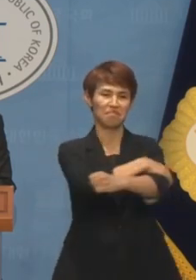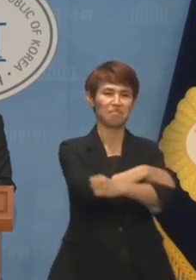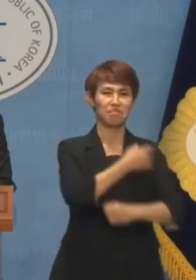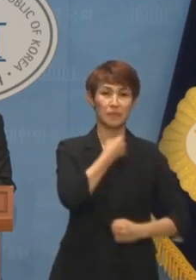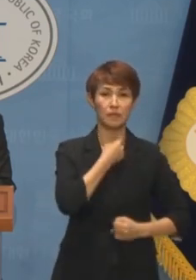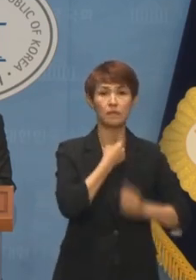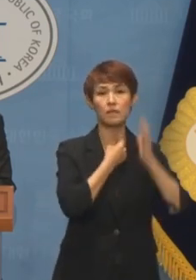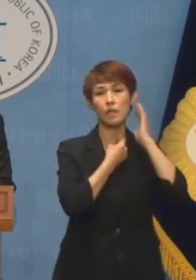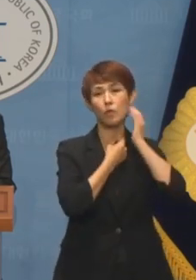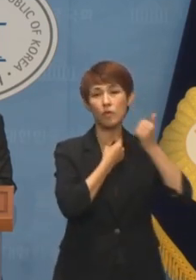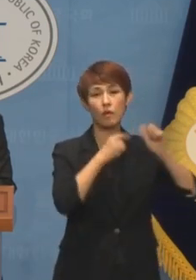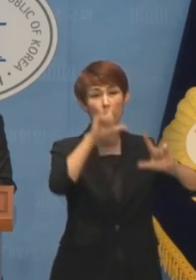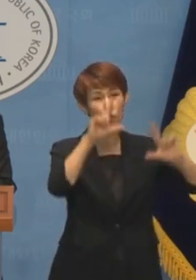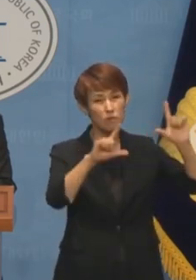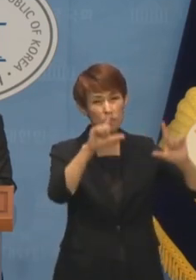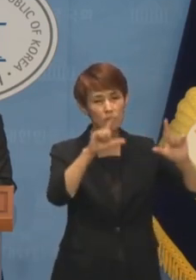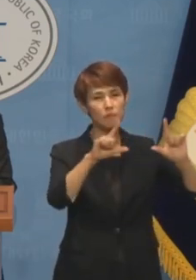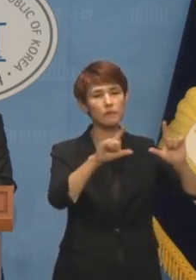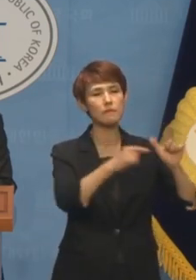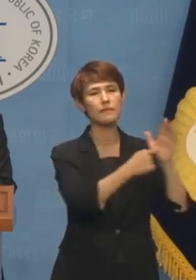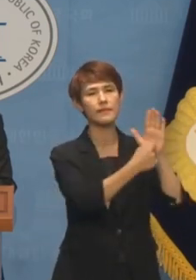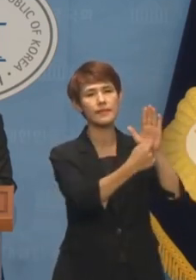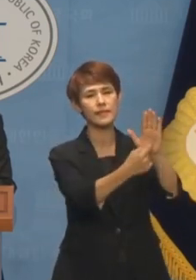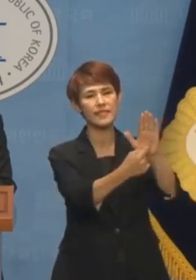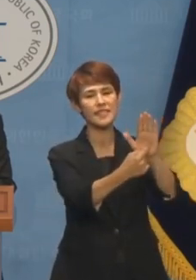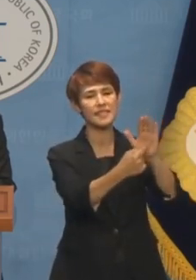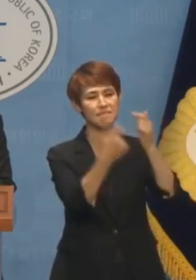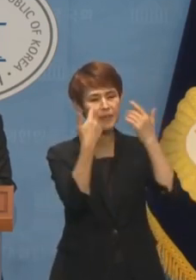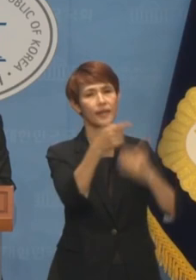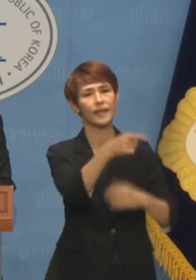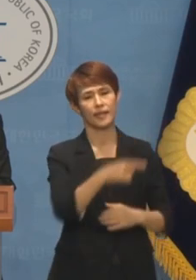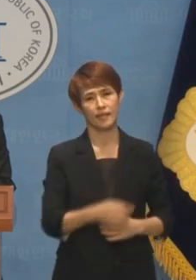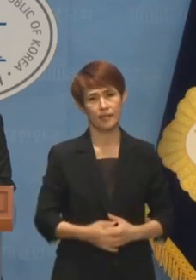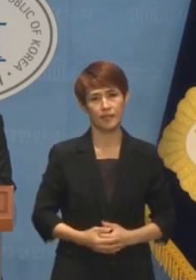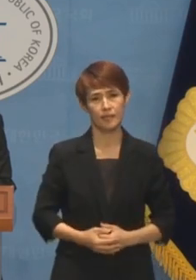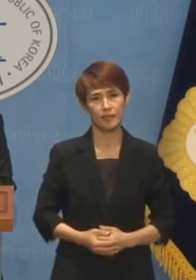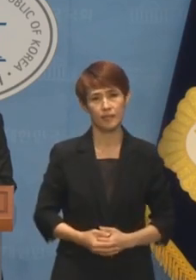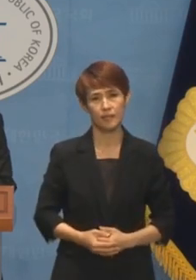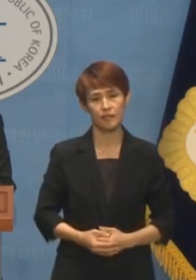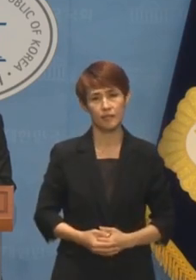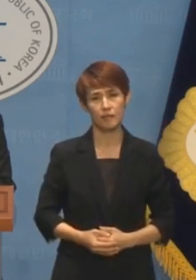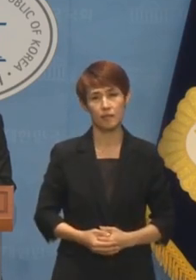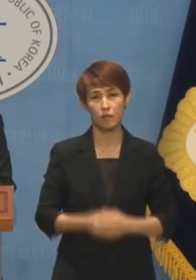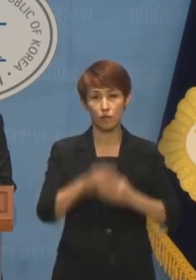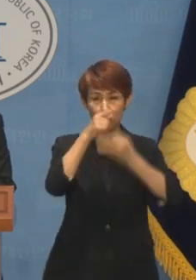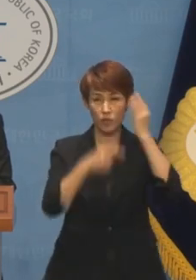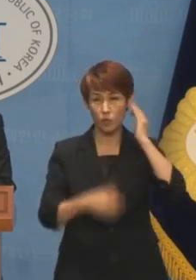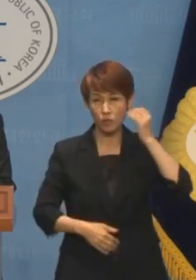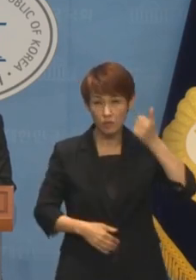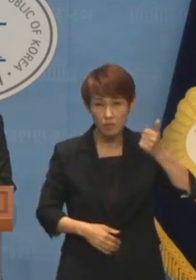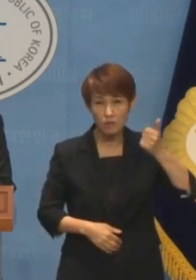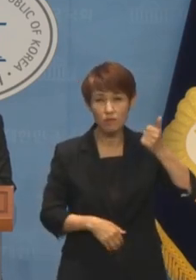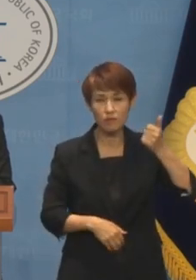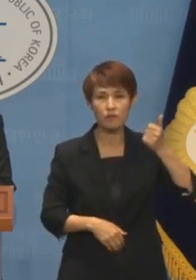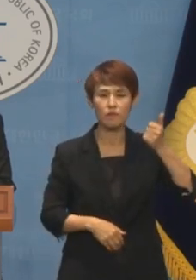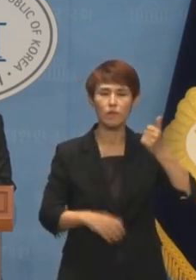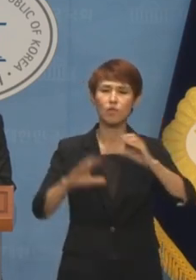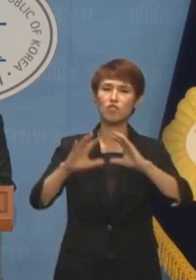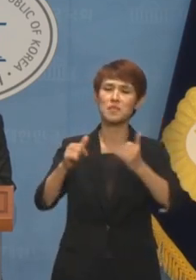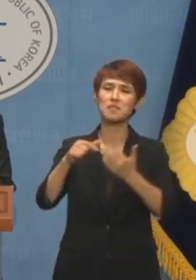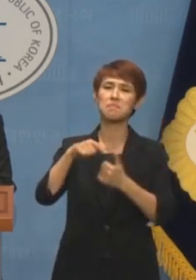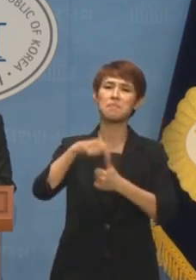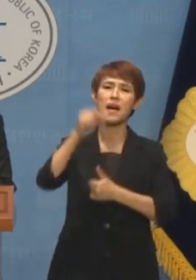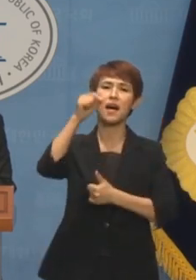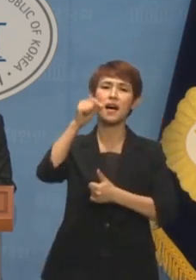윤석열 대통령의 모습을 상징적으로 보여주는 사건입니다. 윤석열 대통령은 자신이 국민이